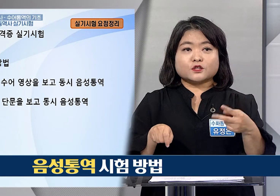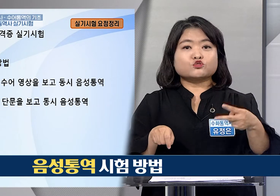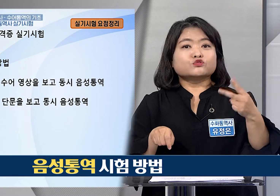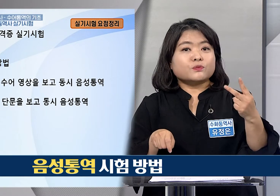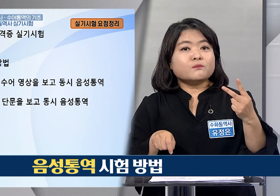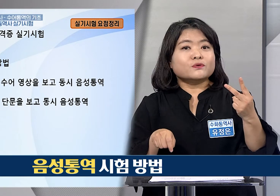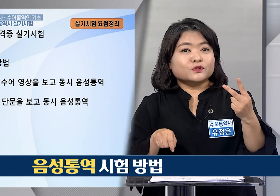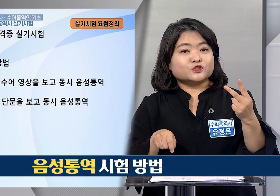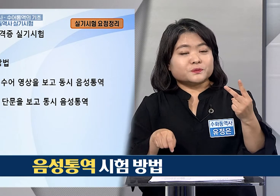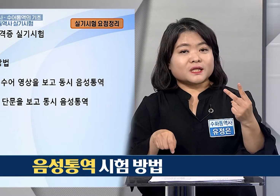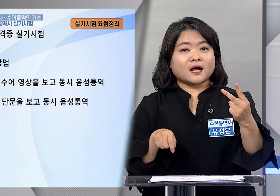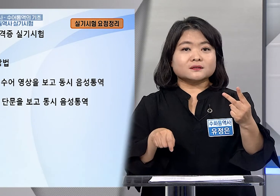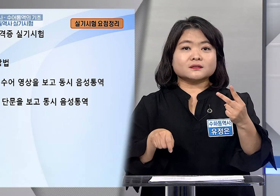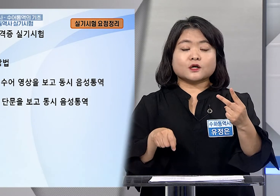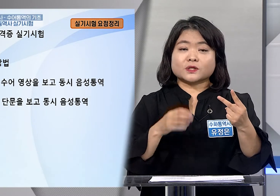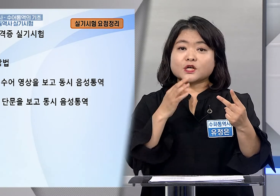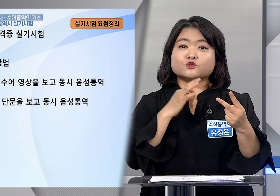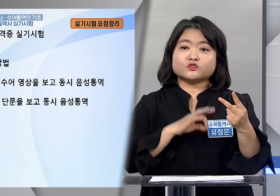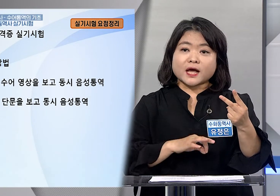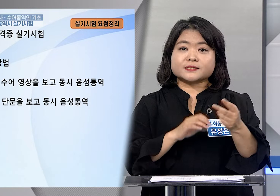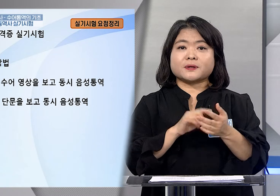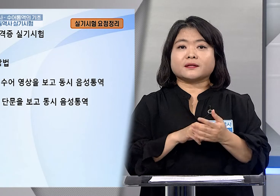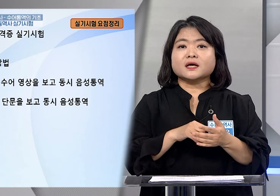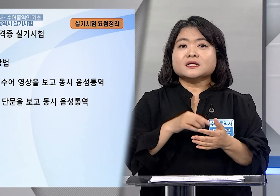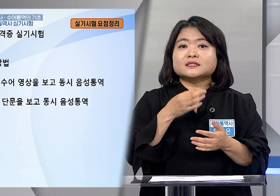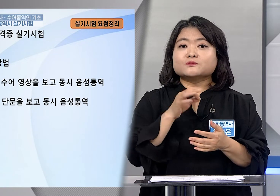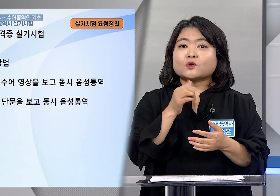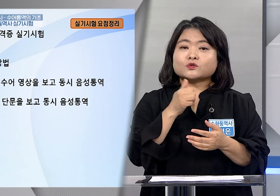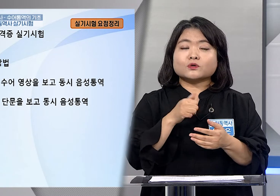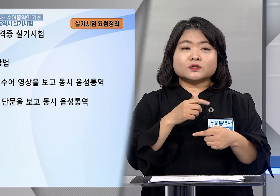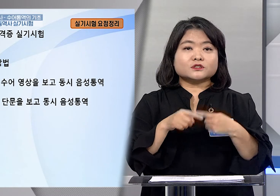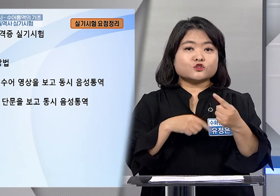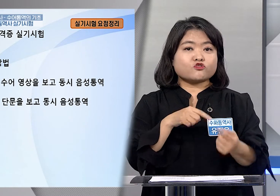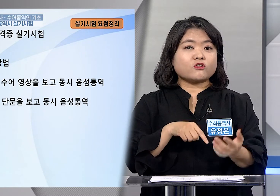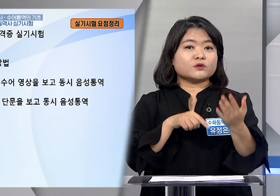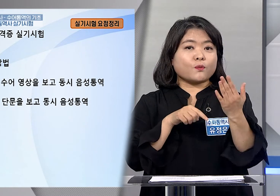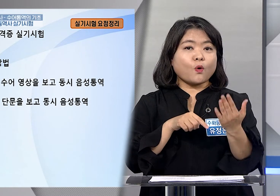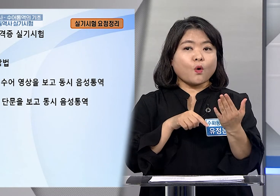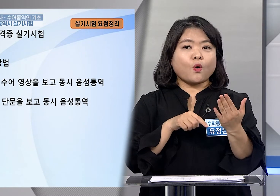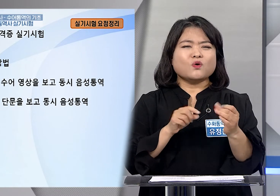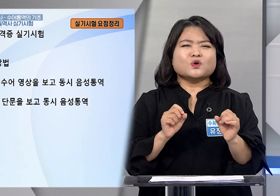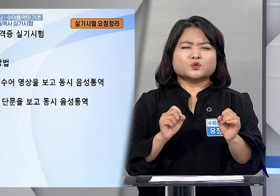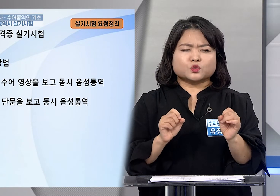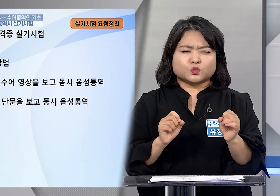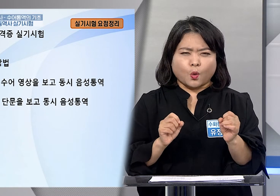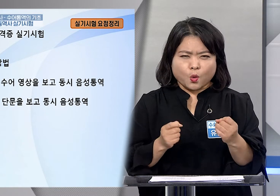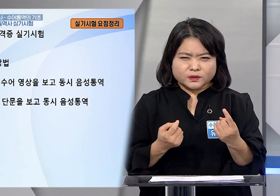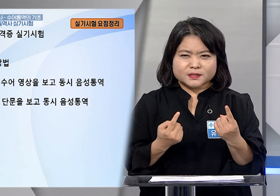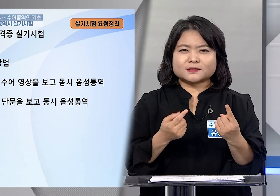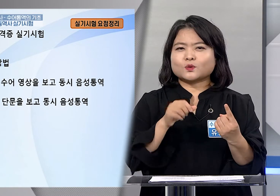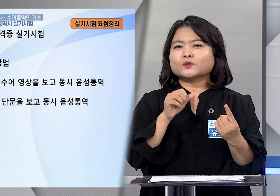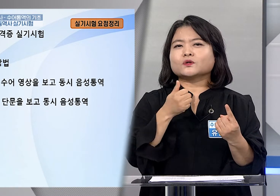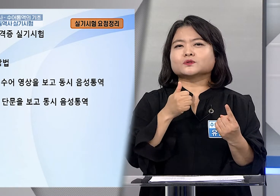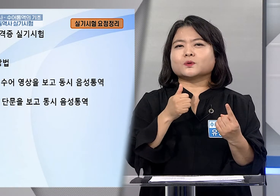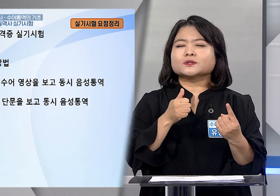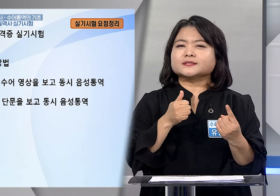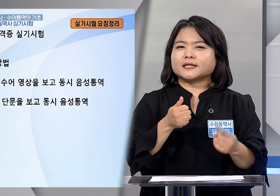두 번 보여줍니다. 그러니까 굉장히 유리하지만 음성 통역은 수어를 보고 동시 통역으로 그